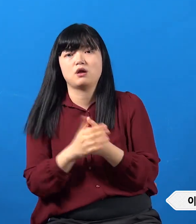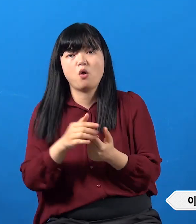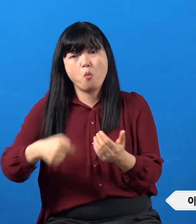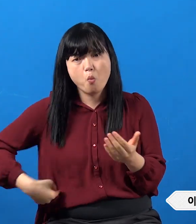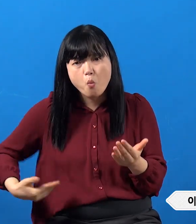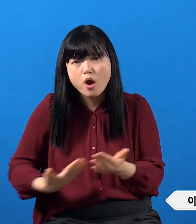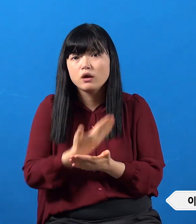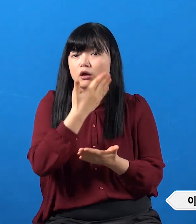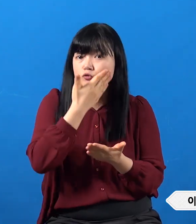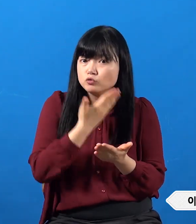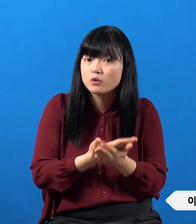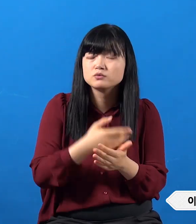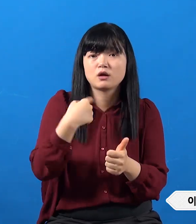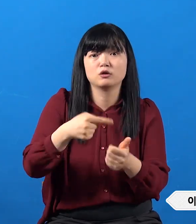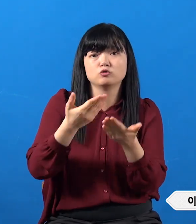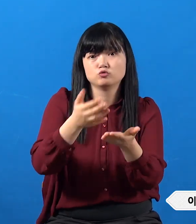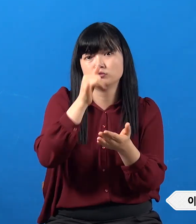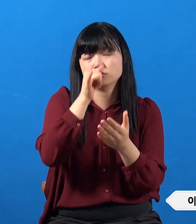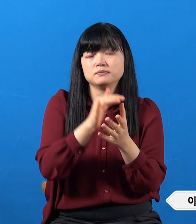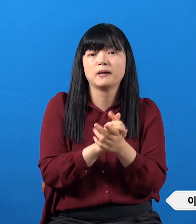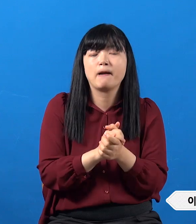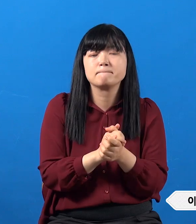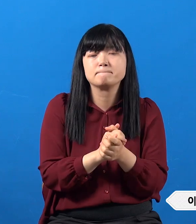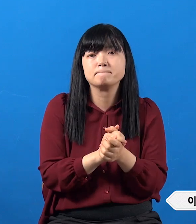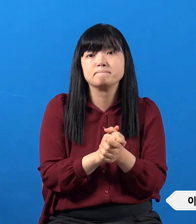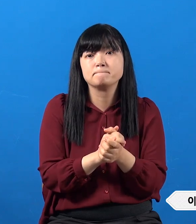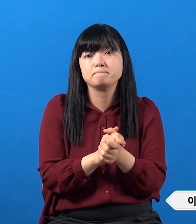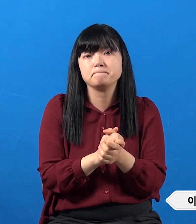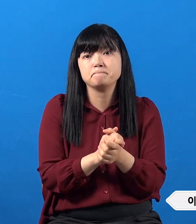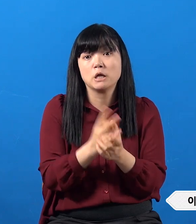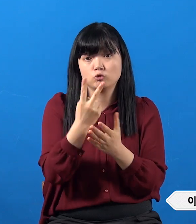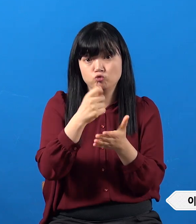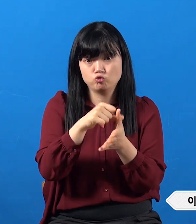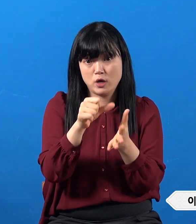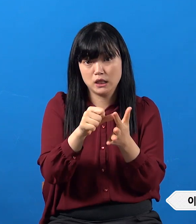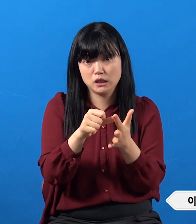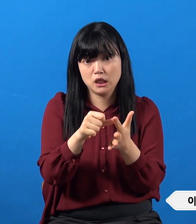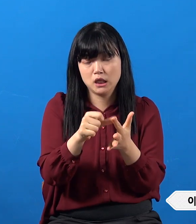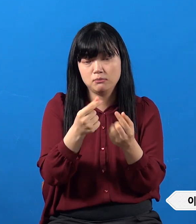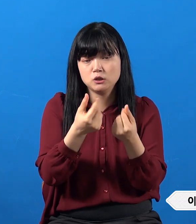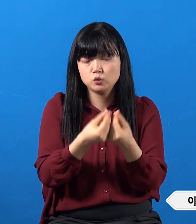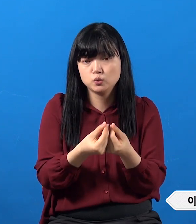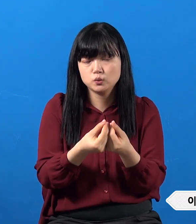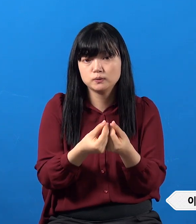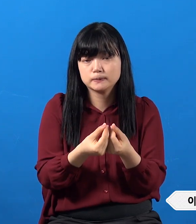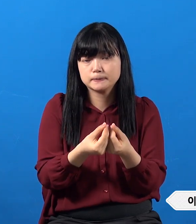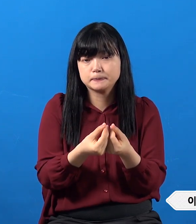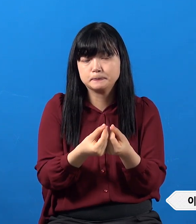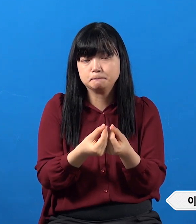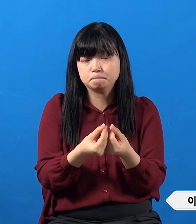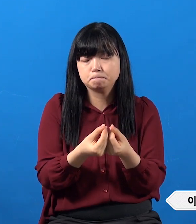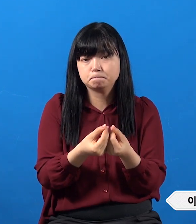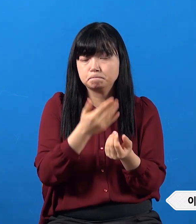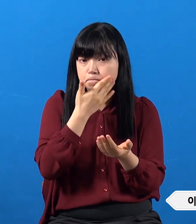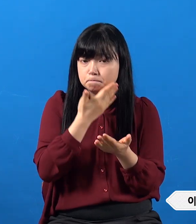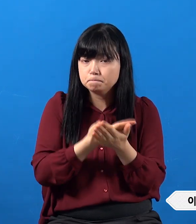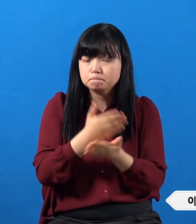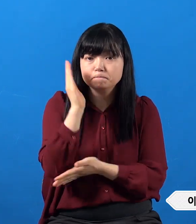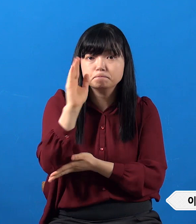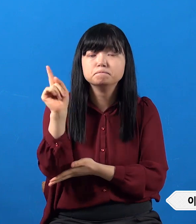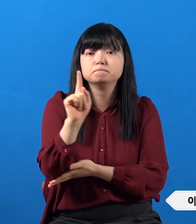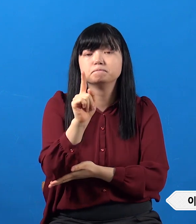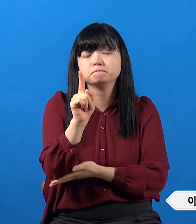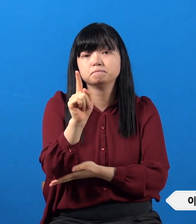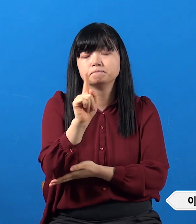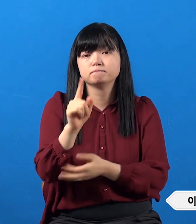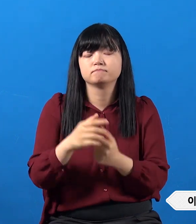회개의 중요성을 가르치는 거예요. 자, 오늘 이 두 아들의 비유가 가르치고 있는 두 번째 중요한 메시지가